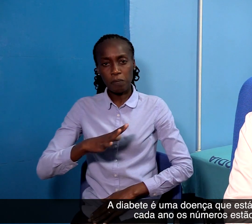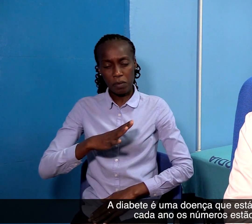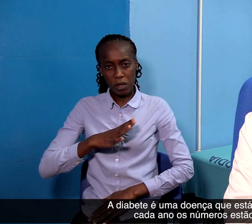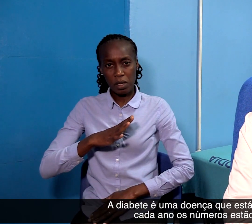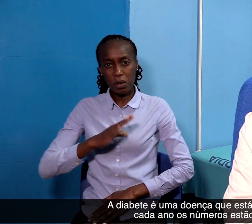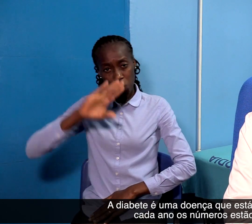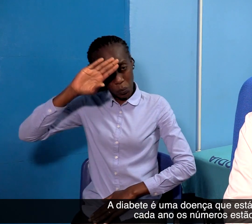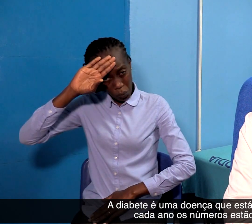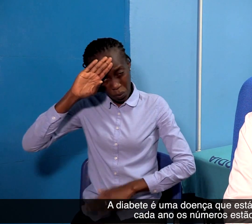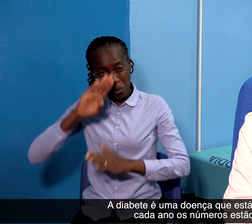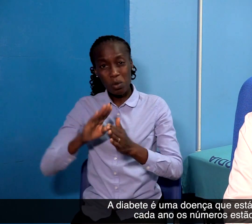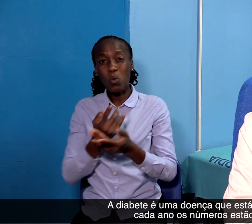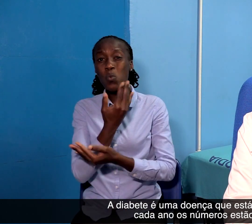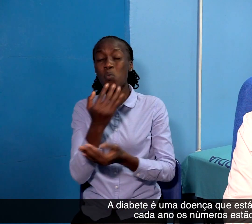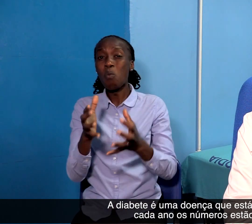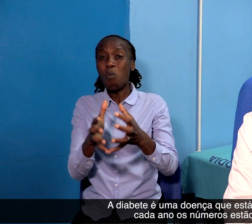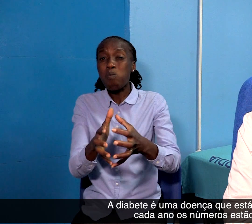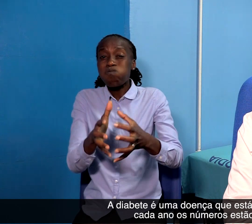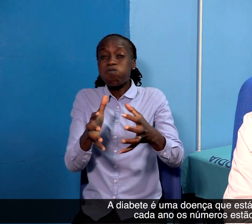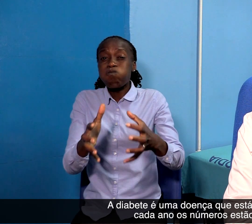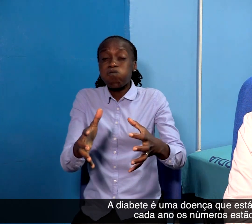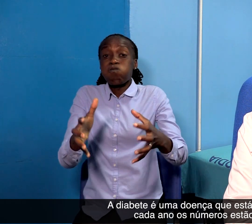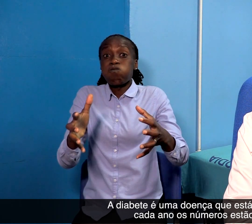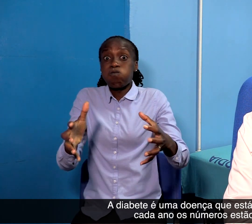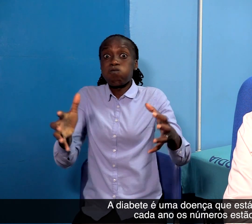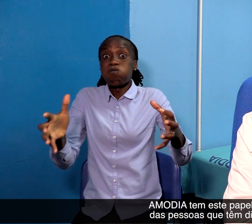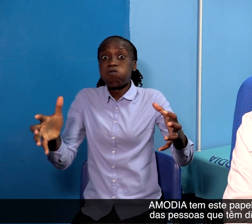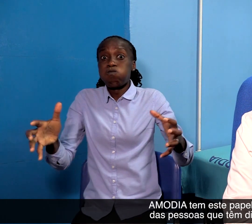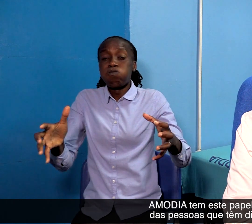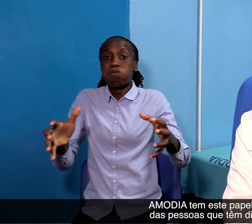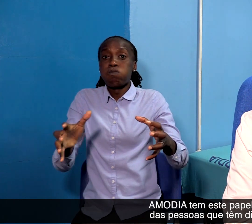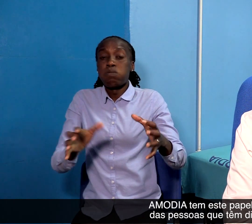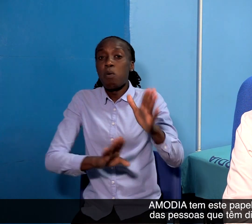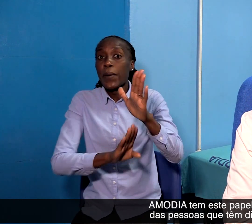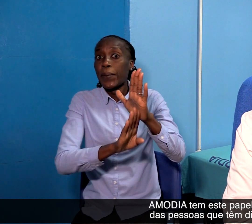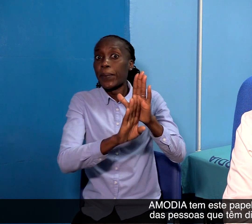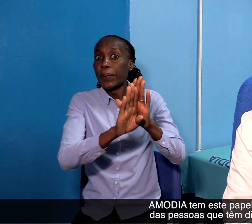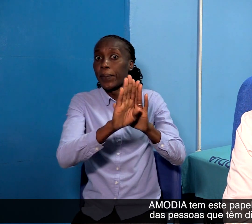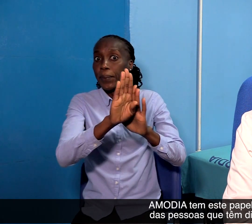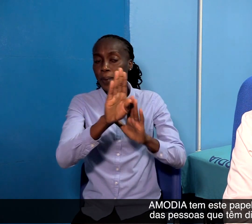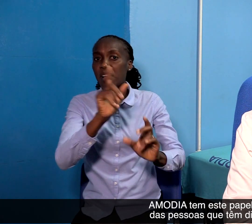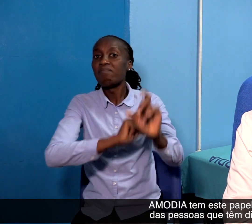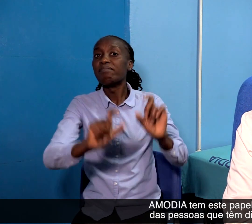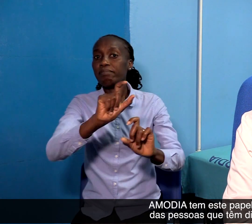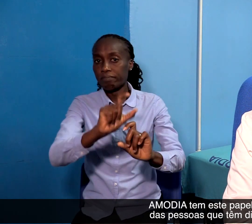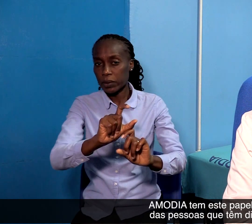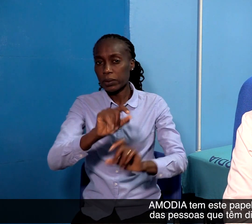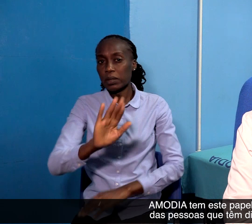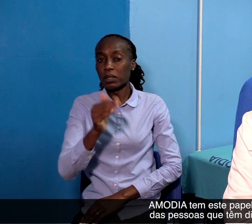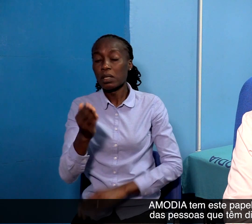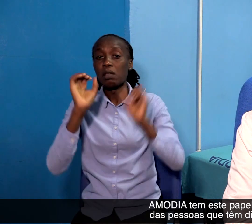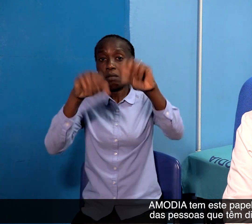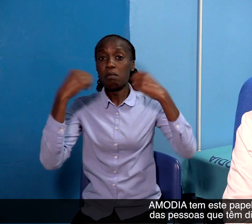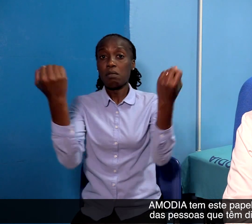crescimento. Cada ano que passa, os números estão aumentando. Então, a Amodia tem este papel